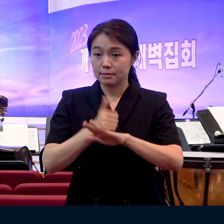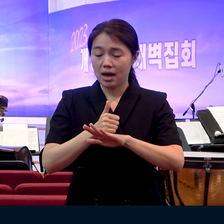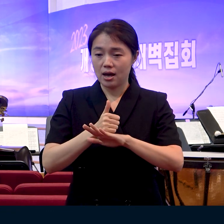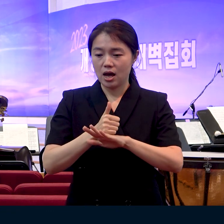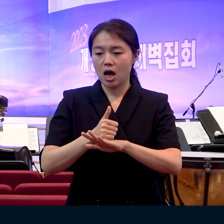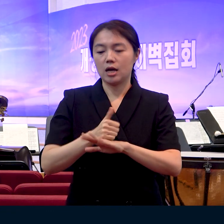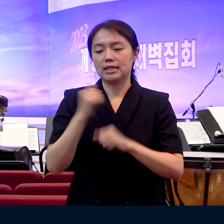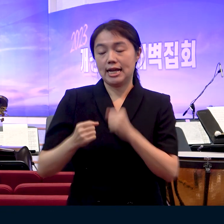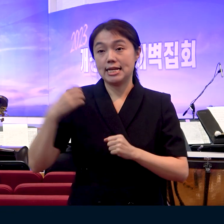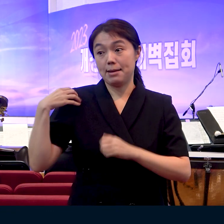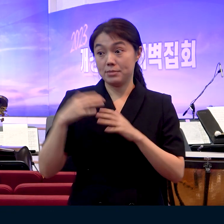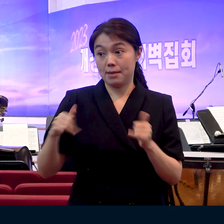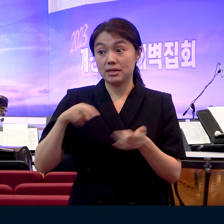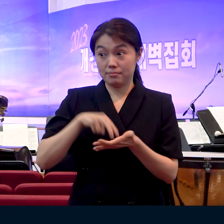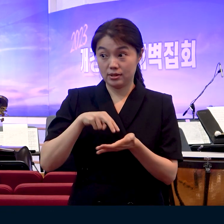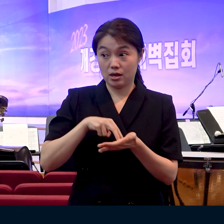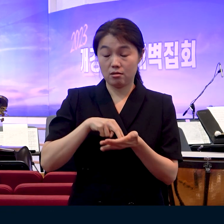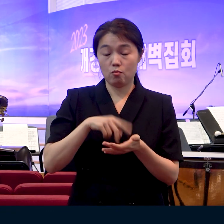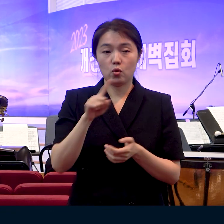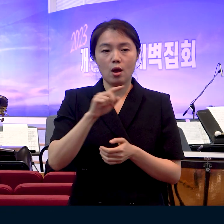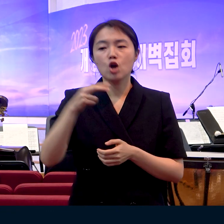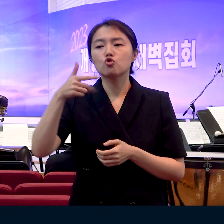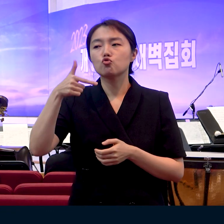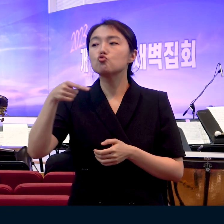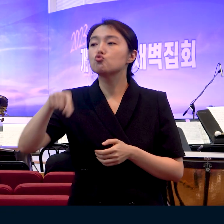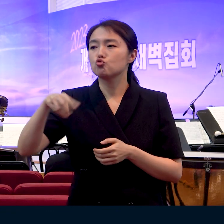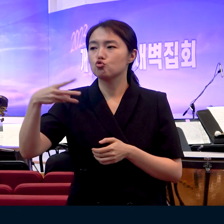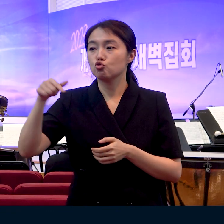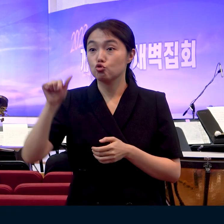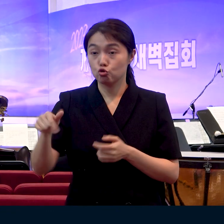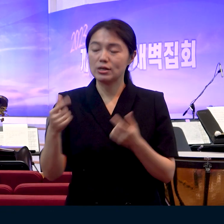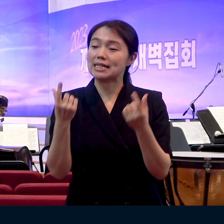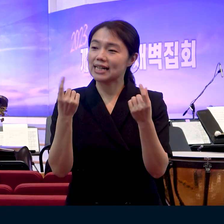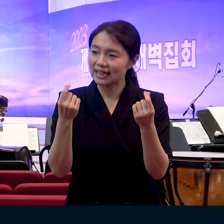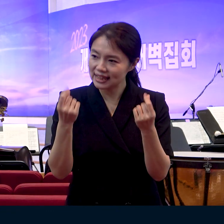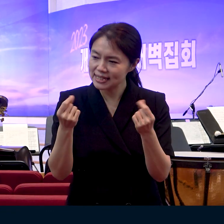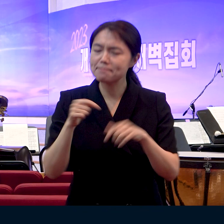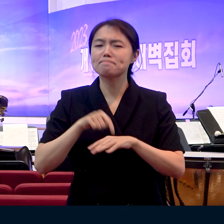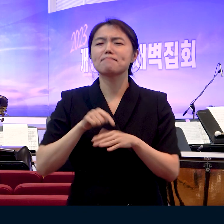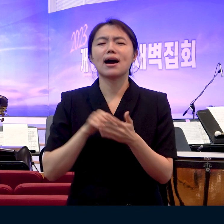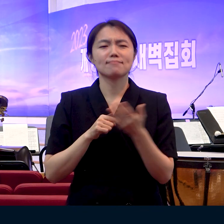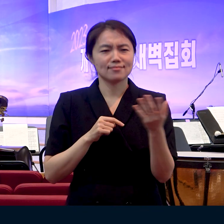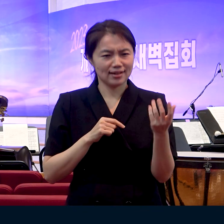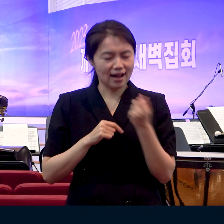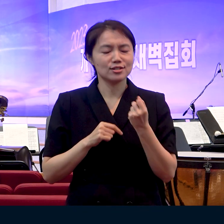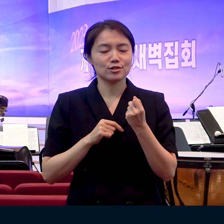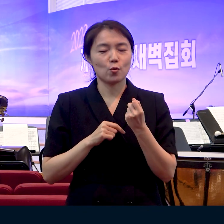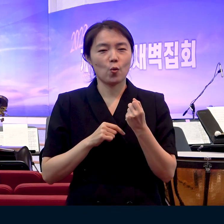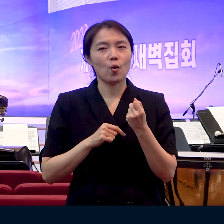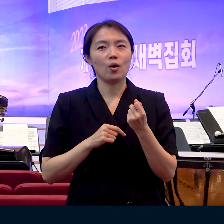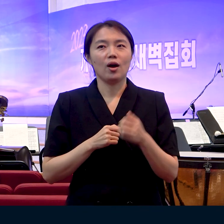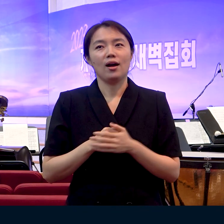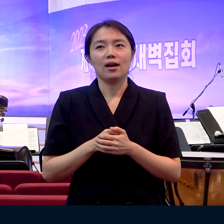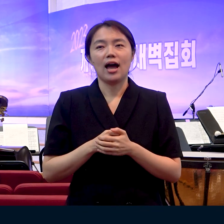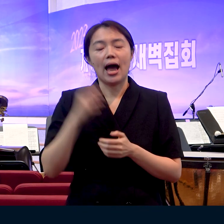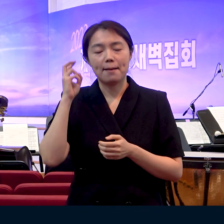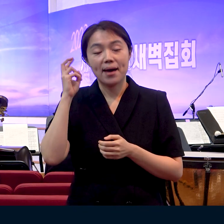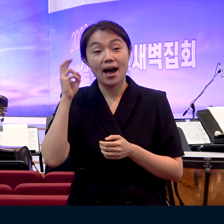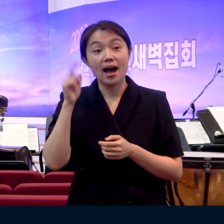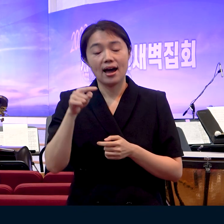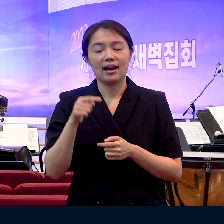마음이 바로 이 누룩과 같은 그런 마음으로 이런 고백을 하지 않았을까 라고 하는 감동이 저한테 온